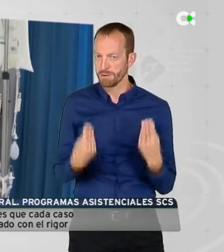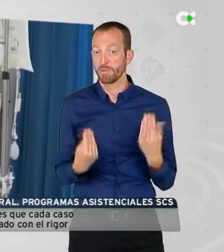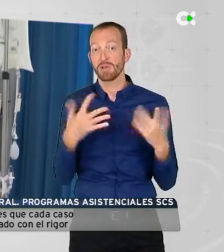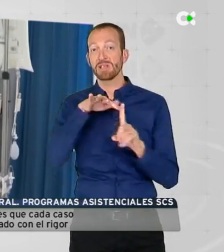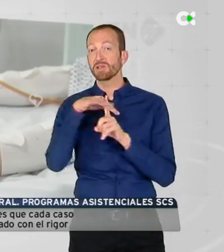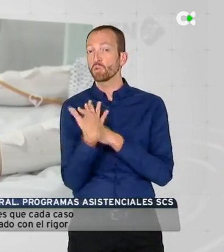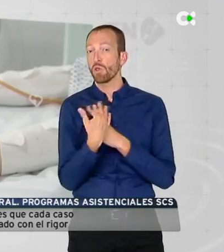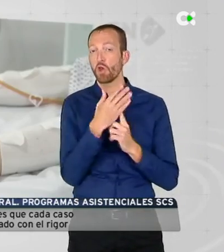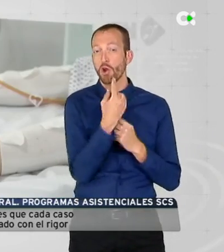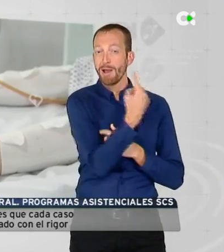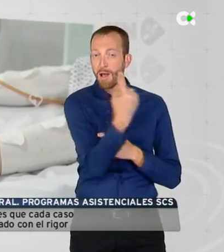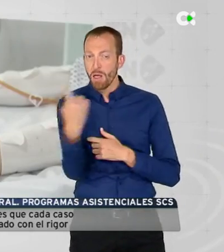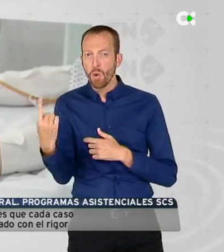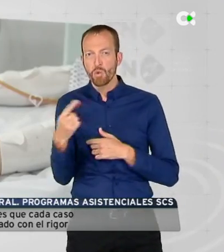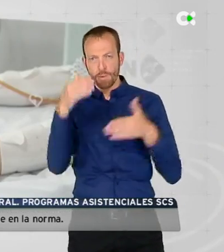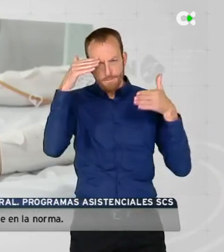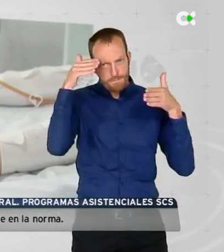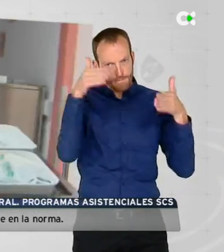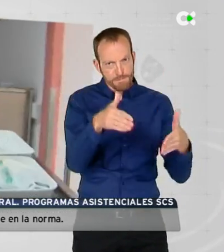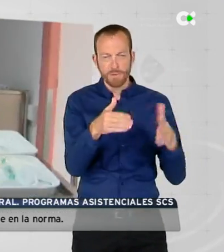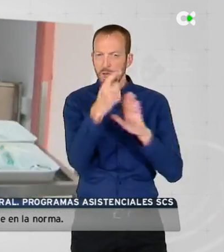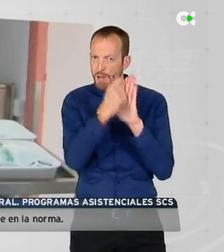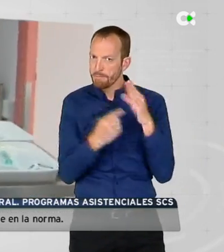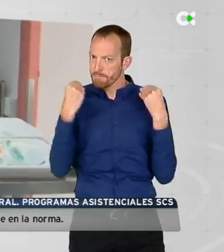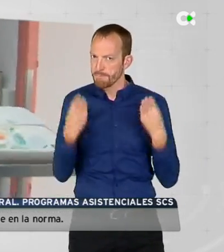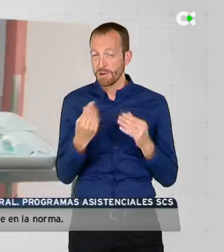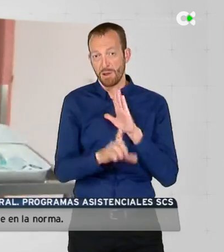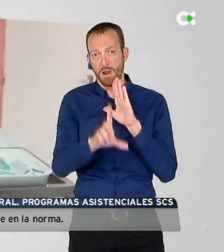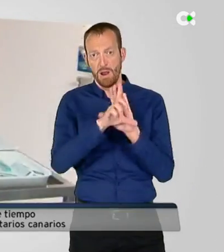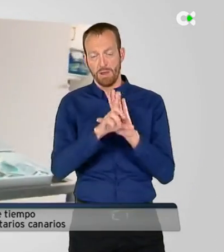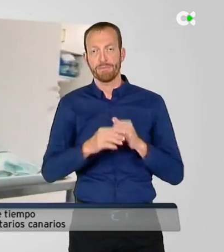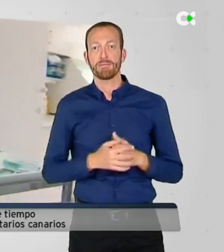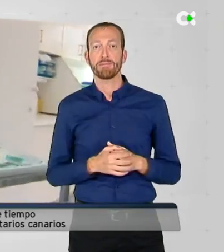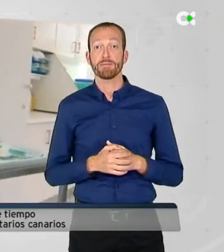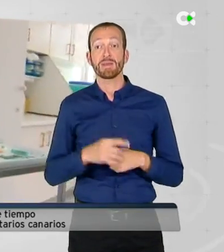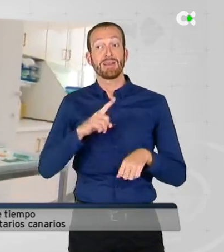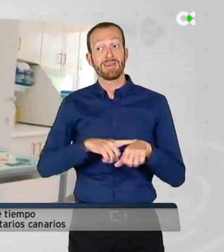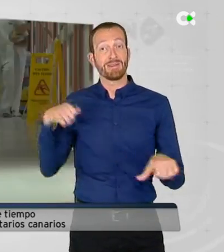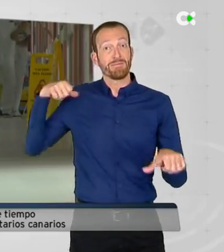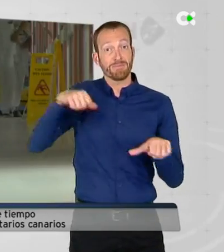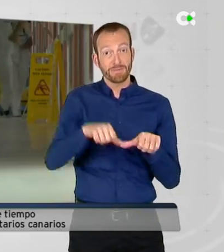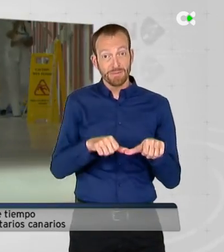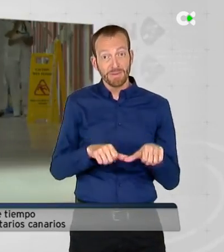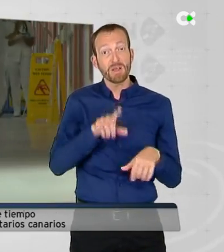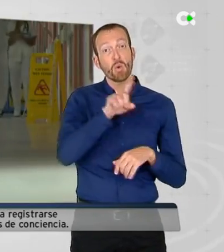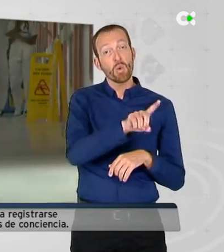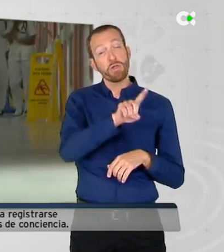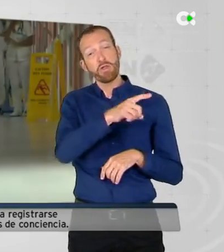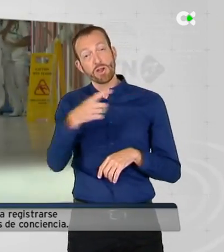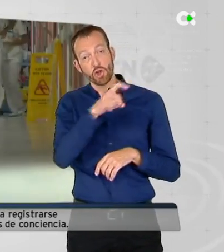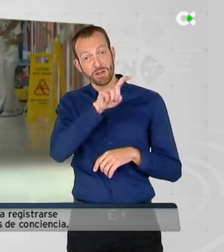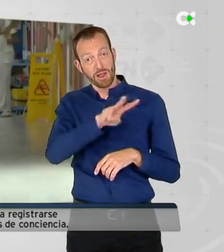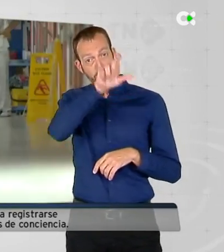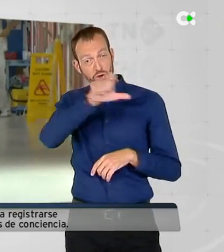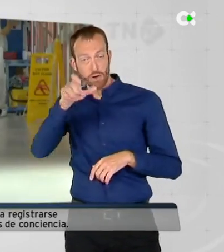haya sido tratado con el rigor de lo que pone la norma. En este tiempo, hasta 113 sanitarios canarios han